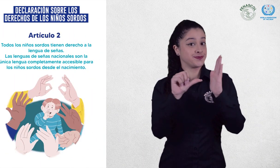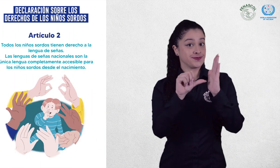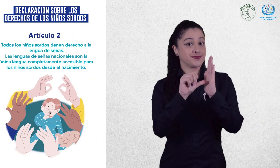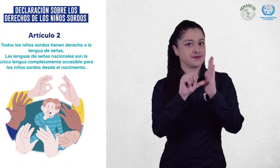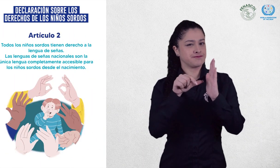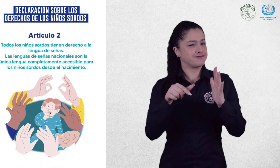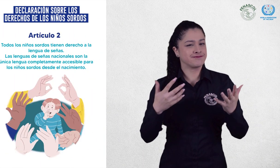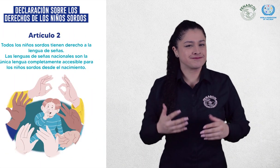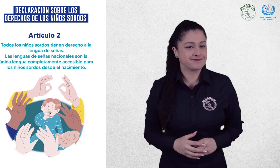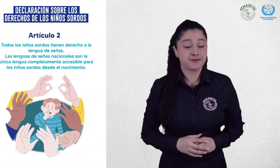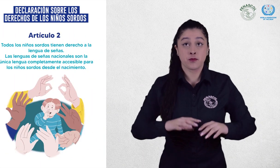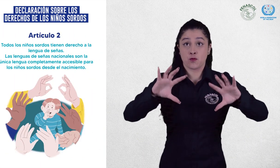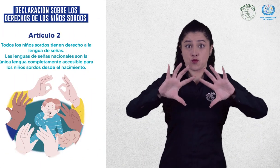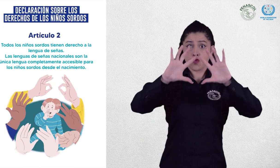Artículo 2.